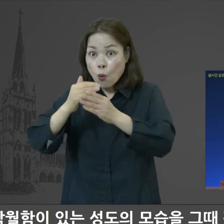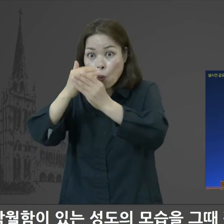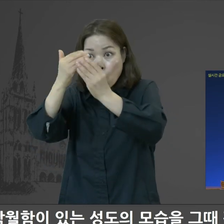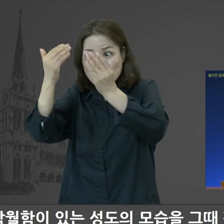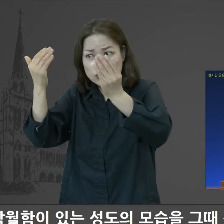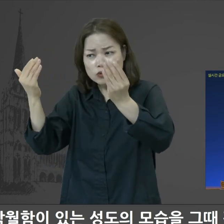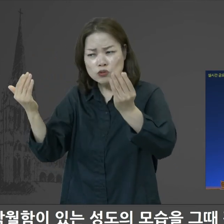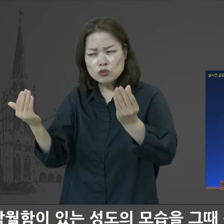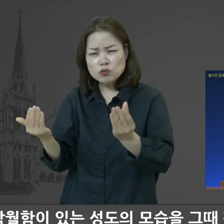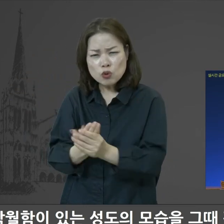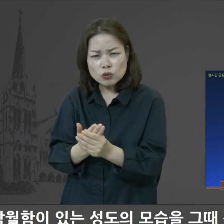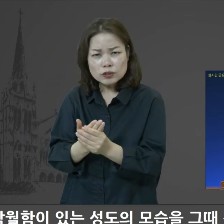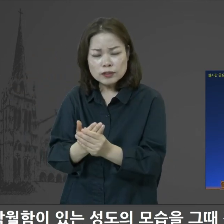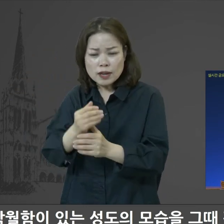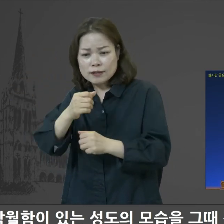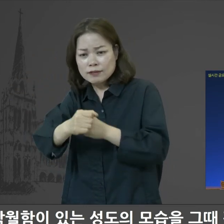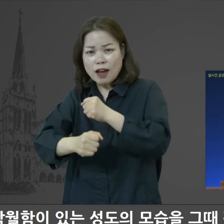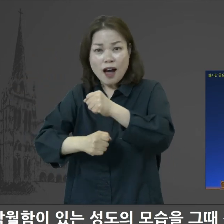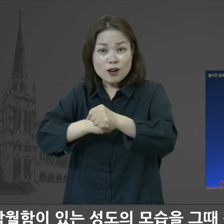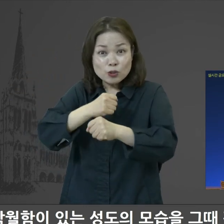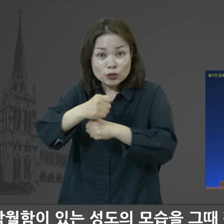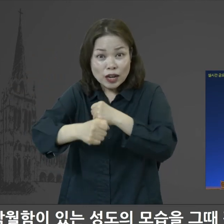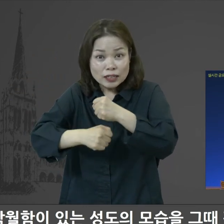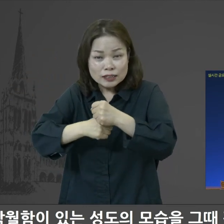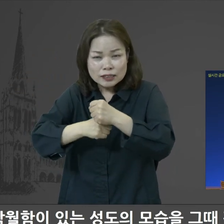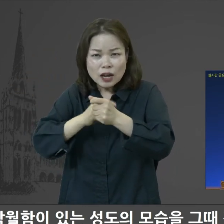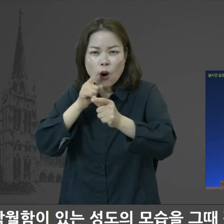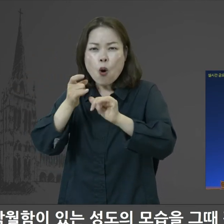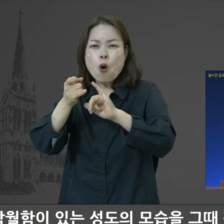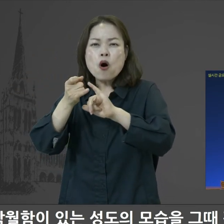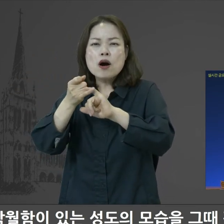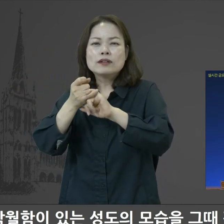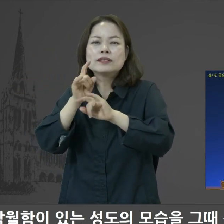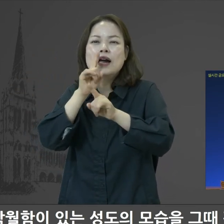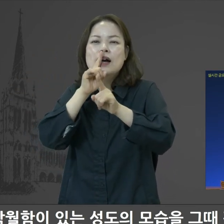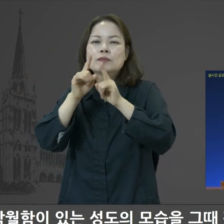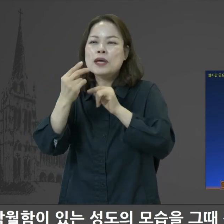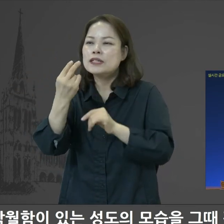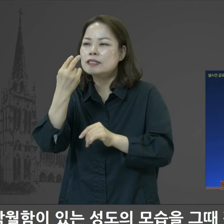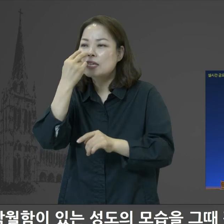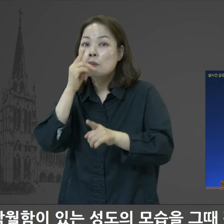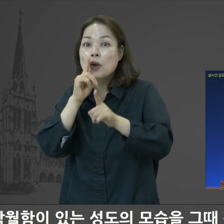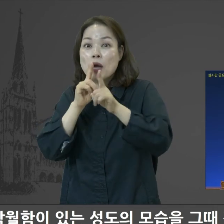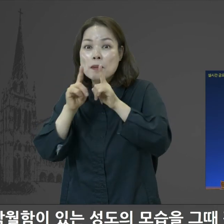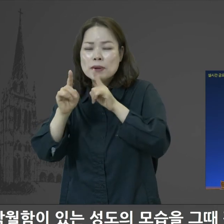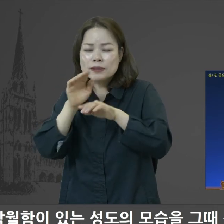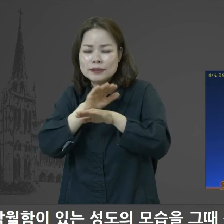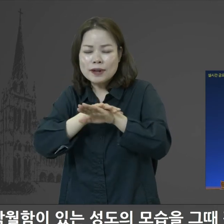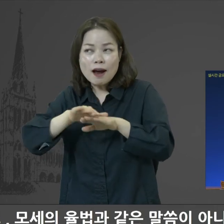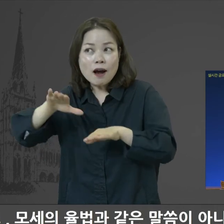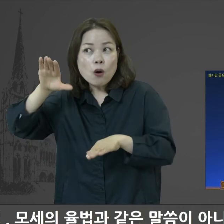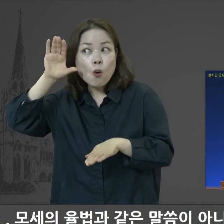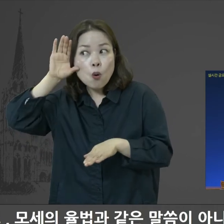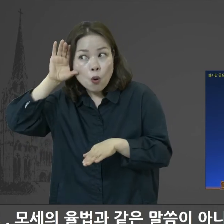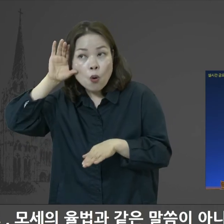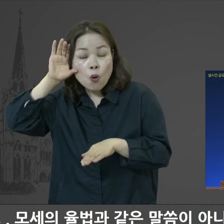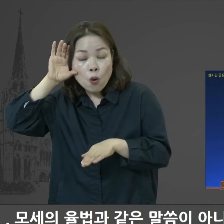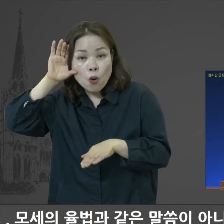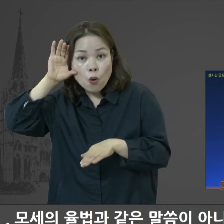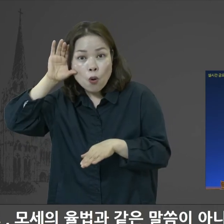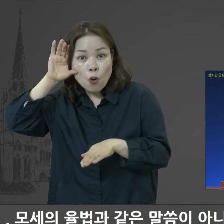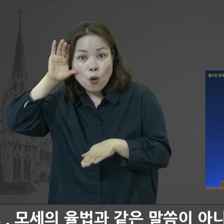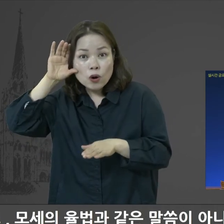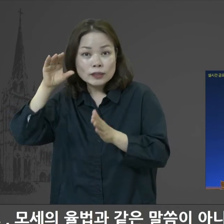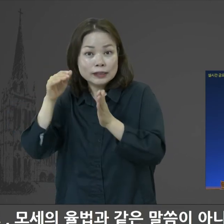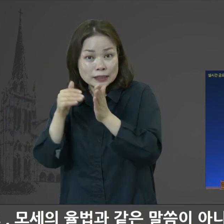온전케 해서 자유롭게 하는 그 언약의 말씀, 생명의 말씀을 잘 듣고, 그